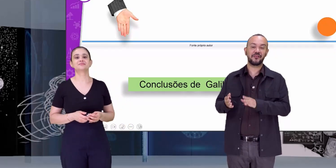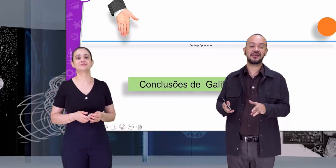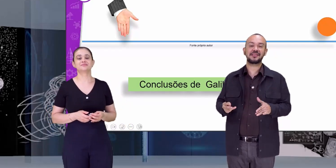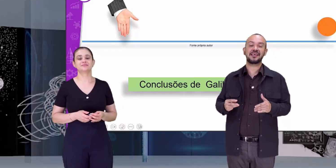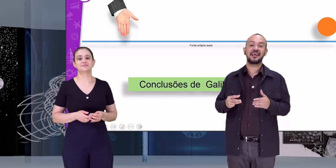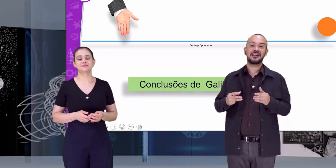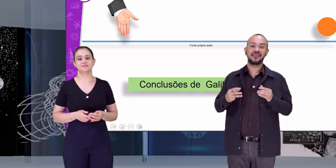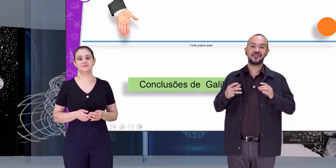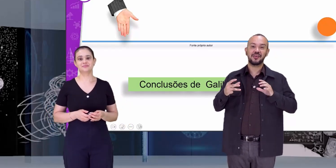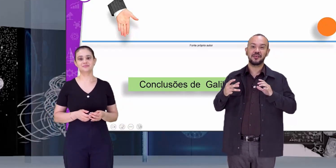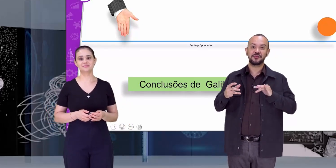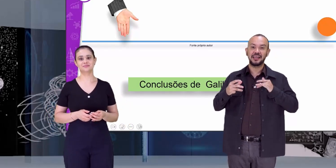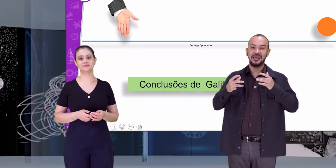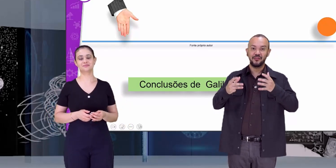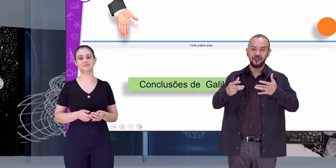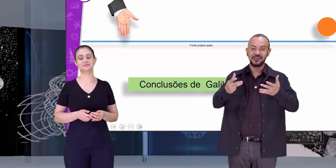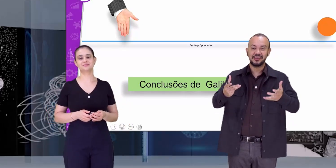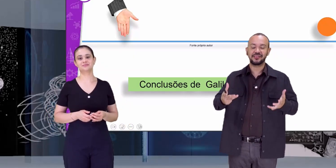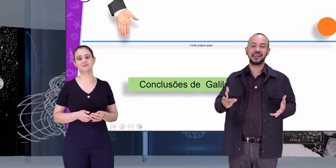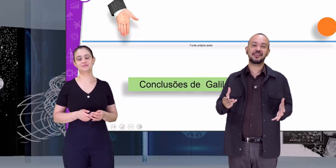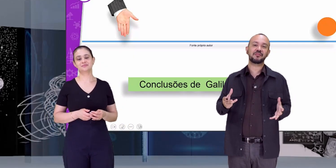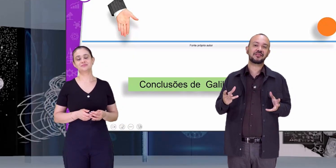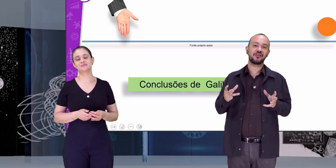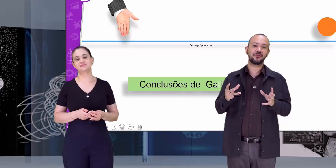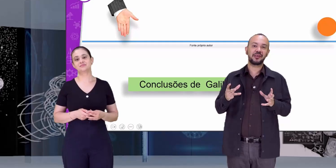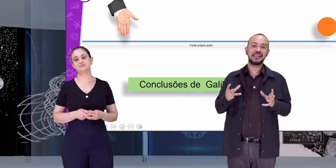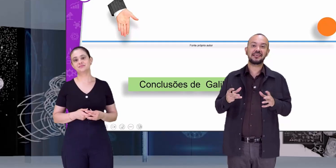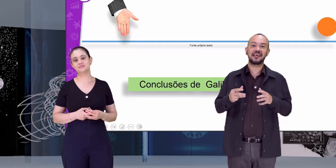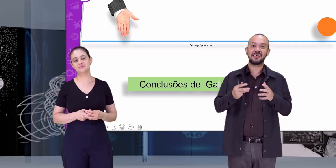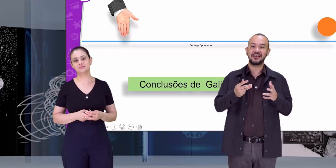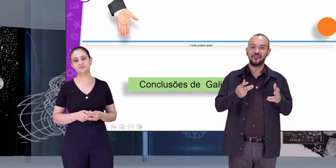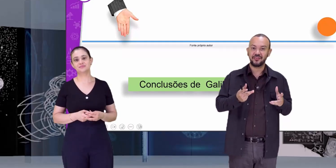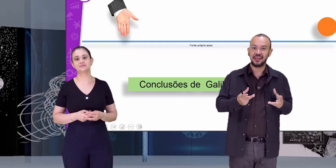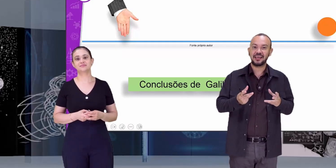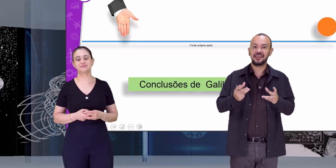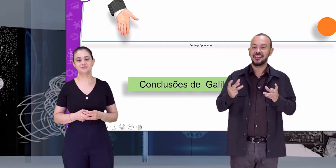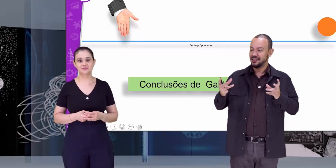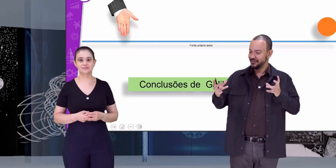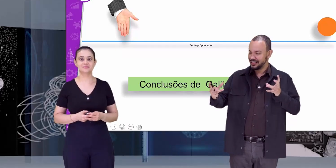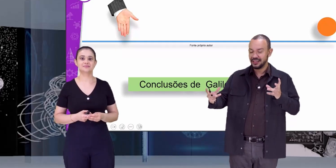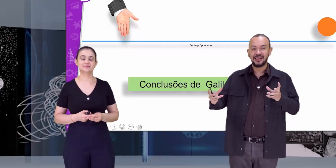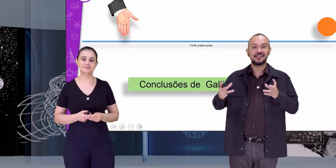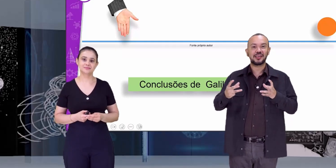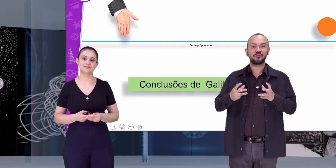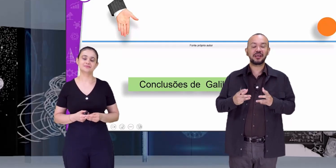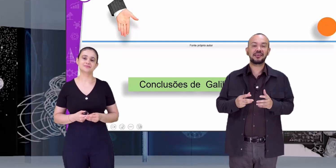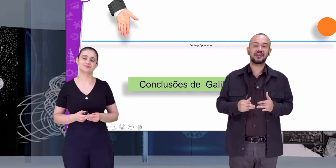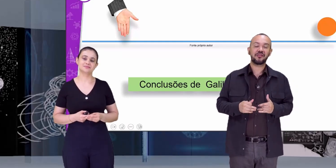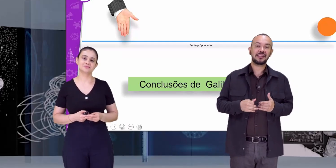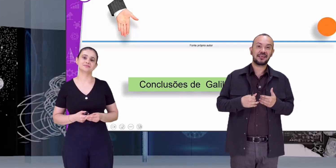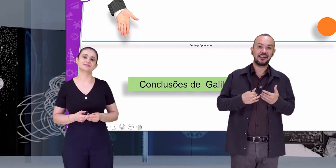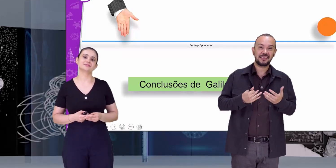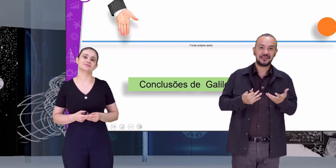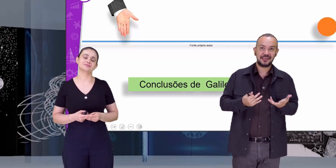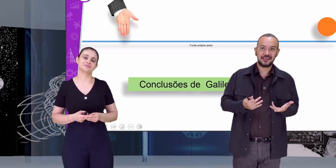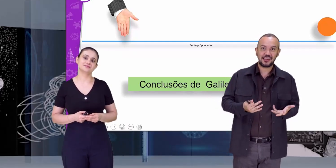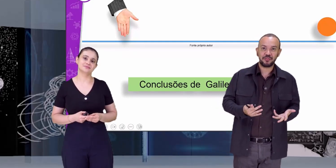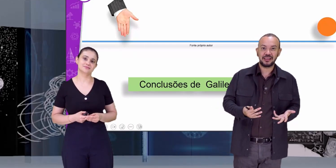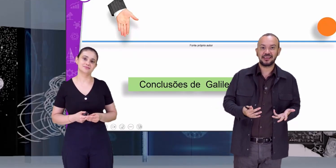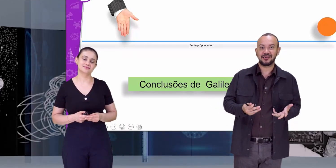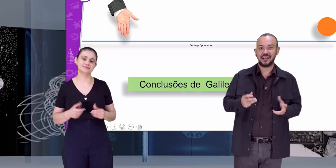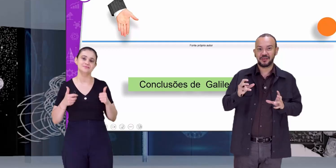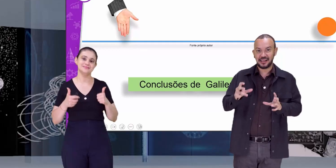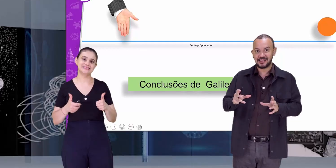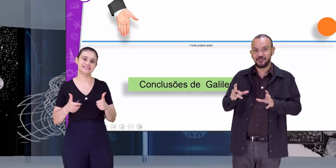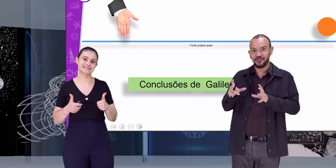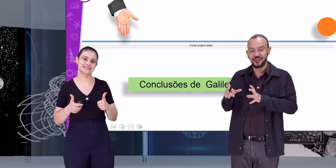essas forças, não só falar o conceito delas, mas como ensinar a calcular no que elas dependem, de quais grandezas elas